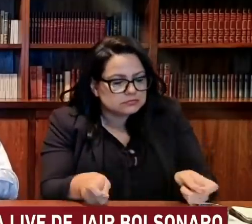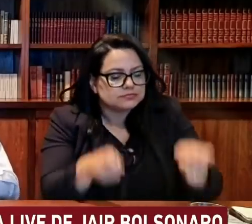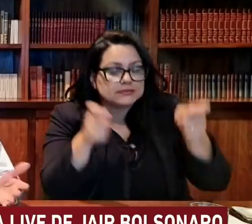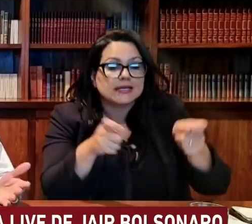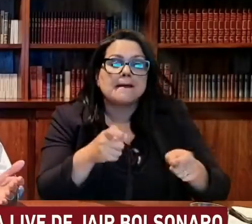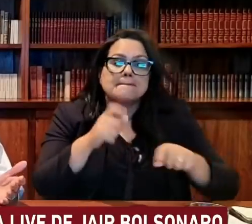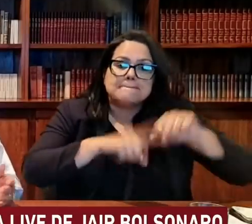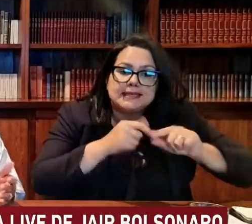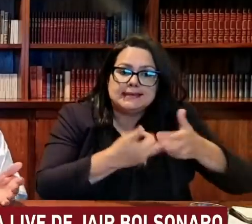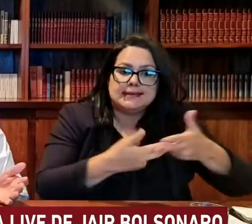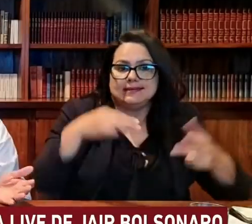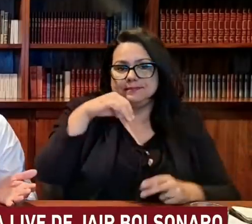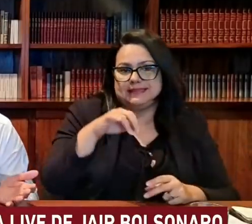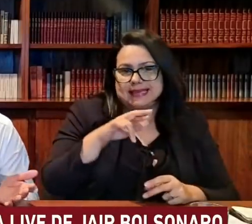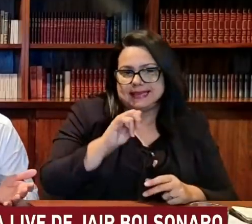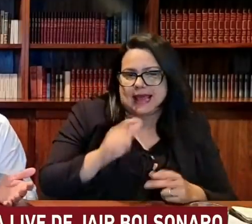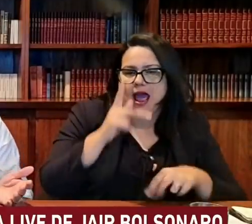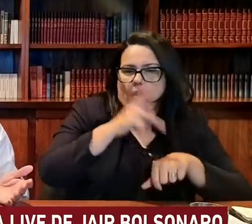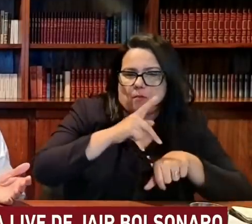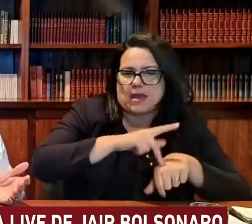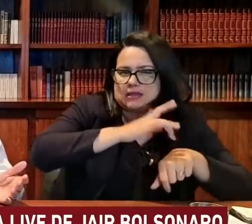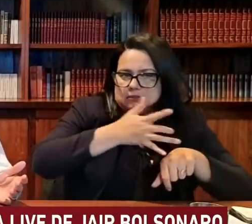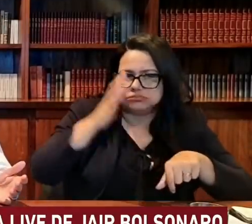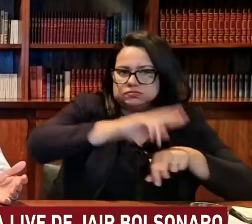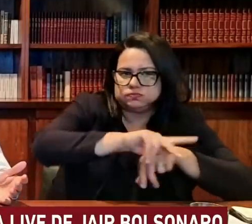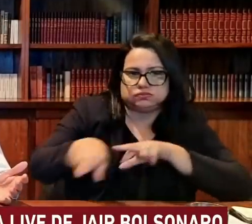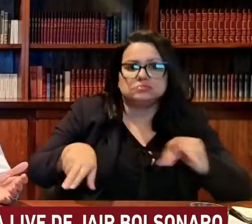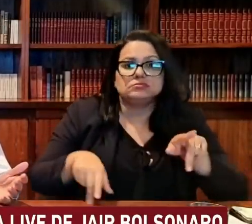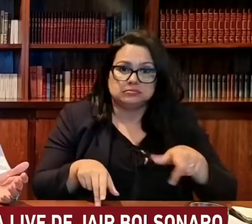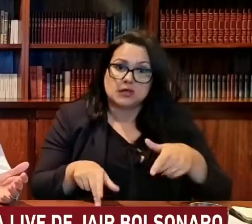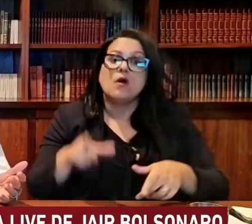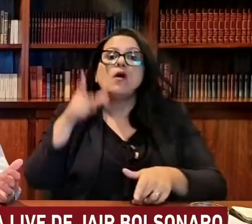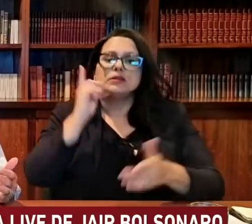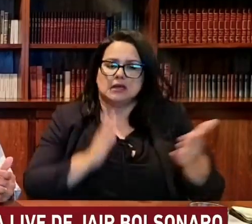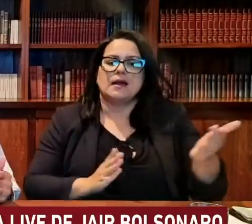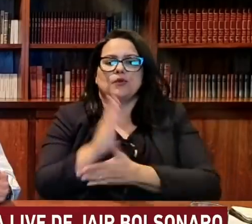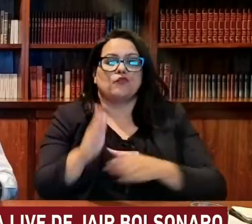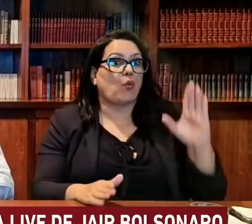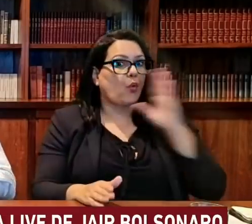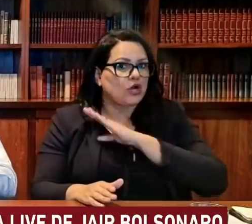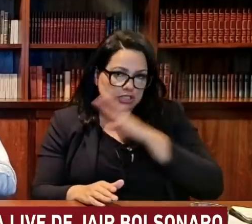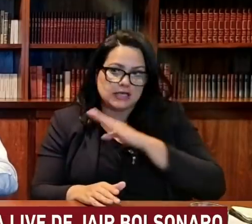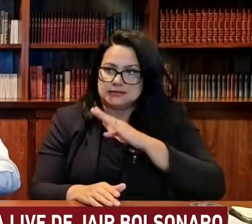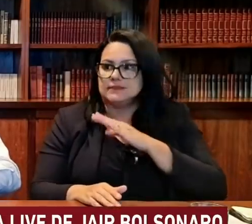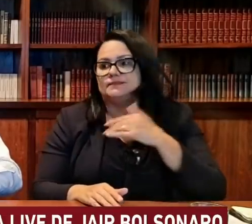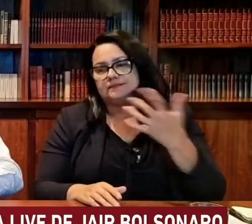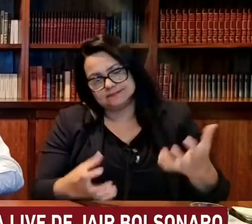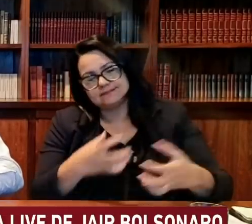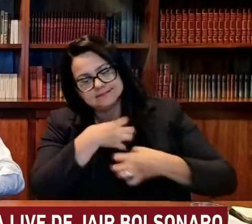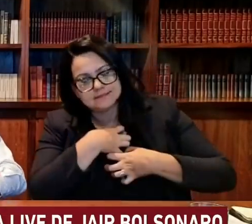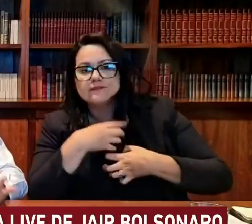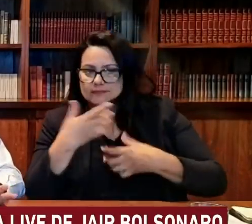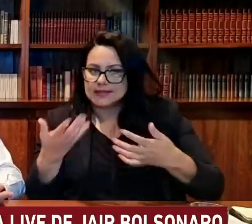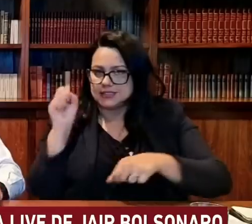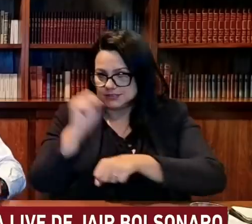dia de hoje, ou ontem, não sei, foi aprovado à urgência na Câmara. Bem, eu acredito que vai ter que esperar